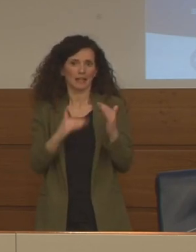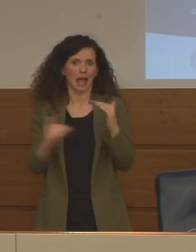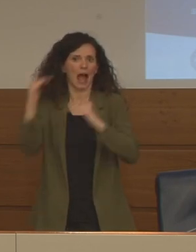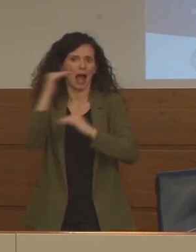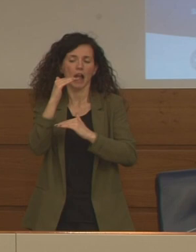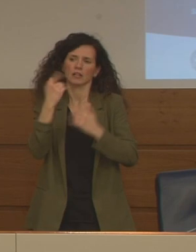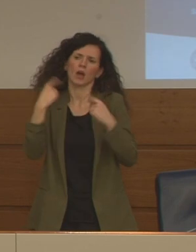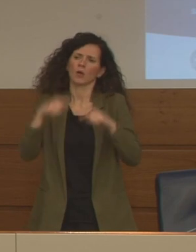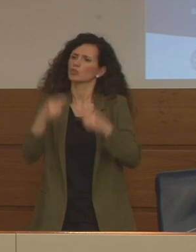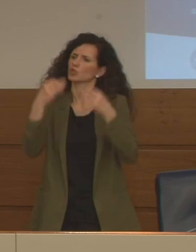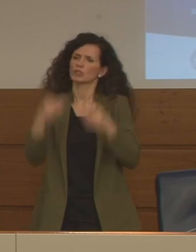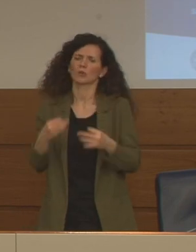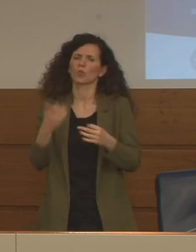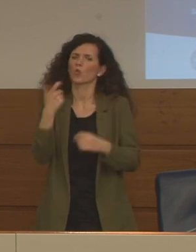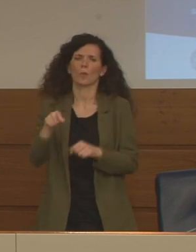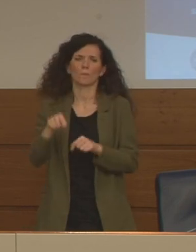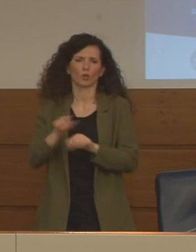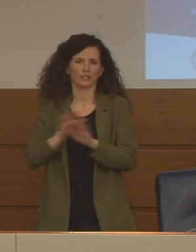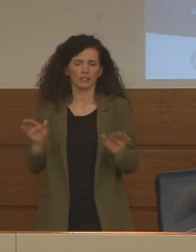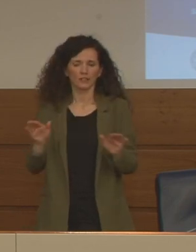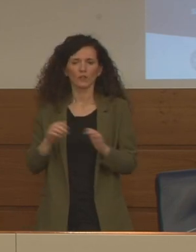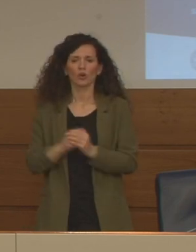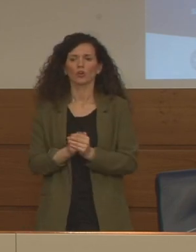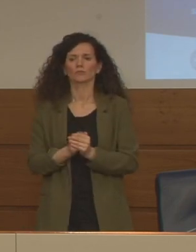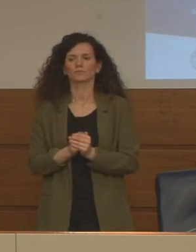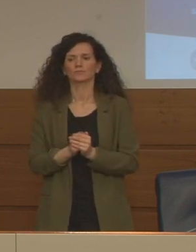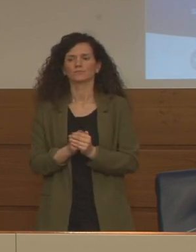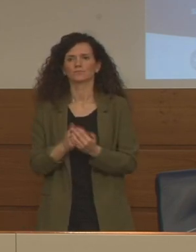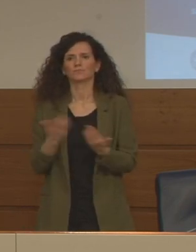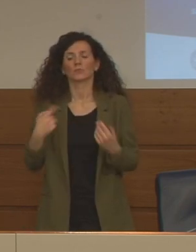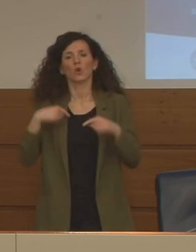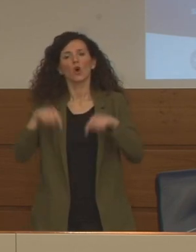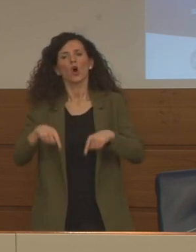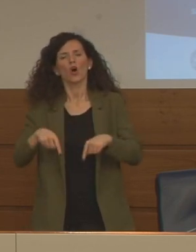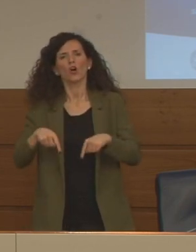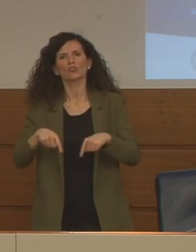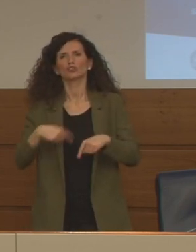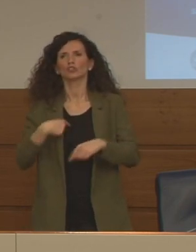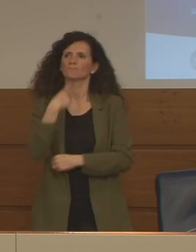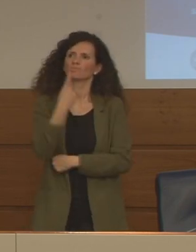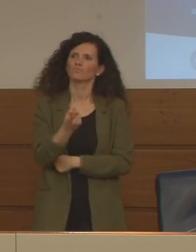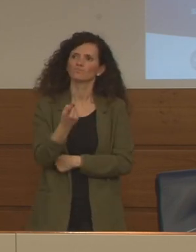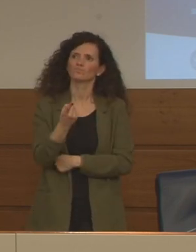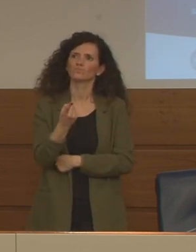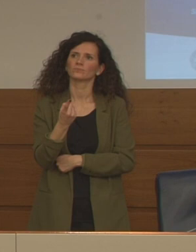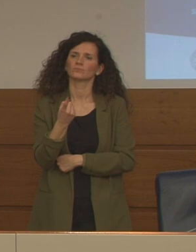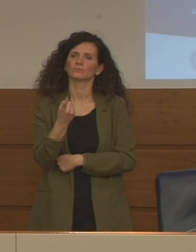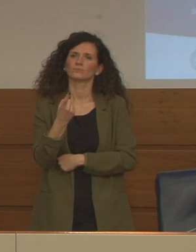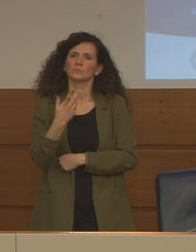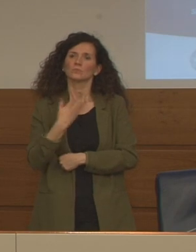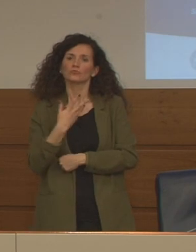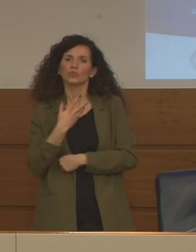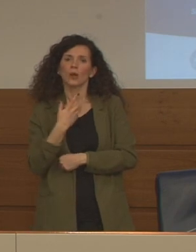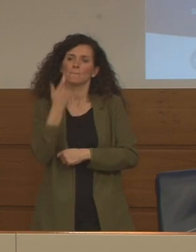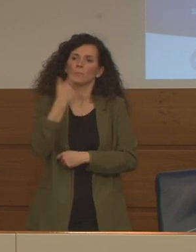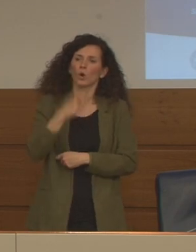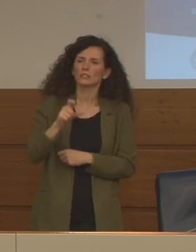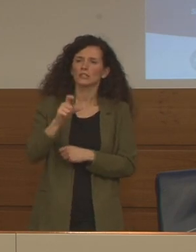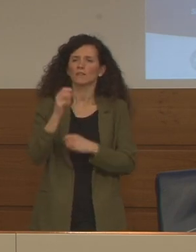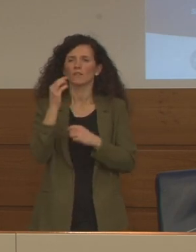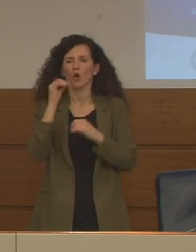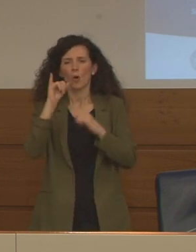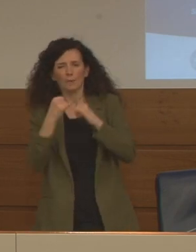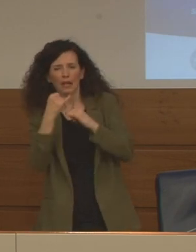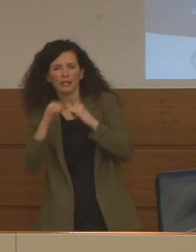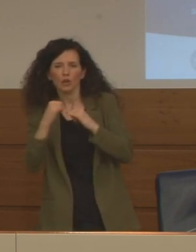questo tipo di dato non abbiamo ragione oggi di ritenere che ci sia una specificità diversa rispetto ad